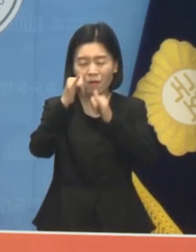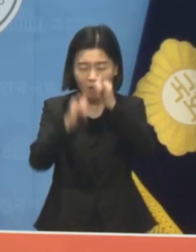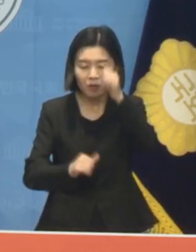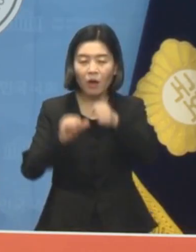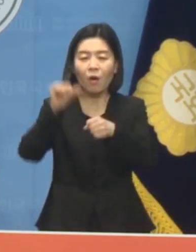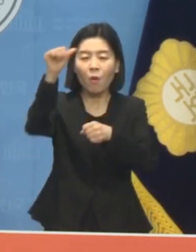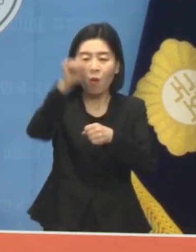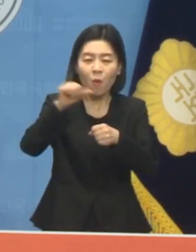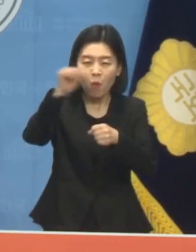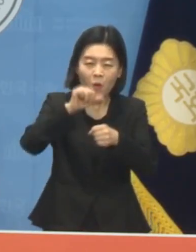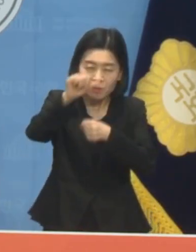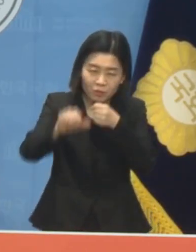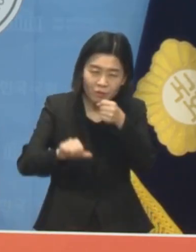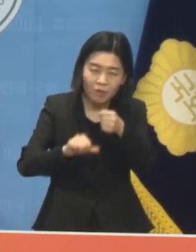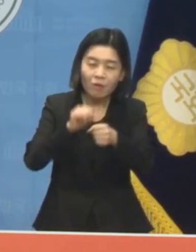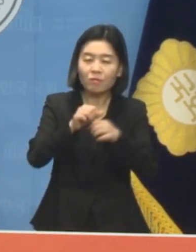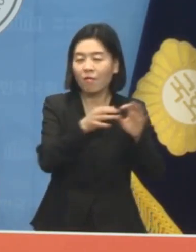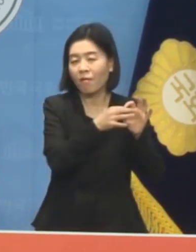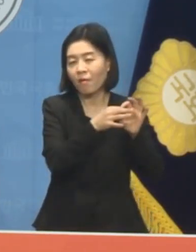민족입니다.